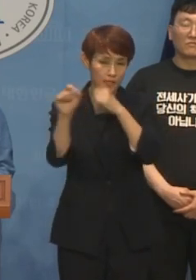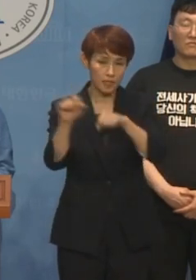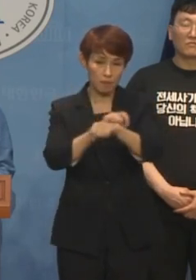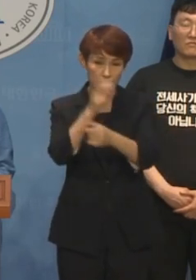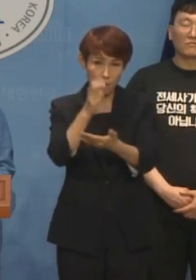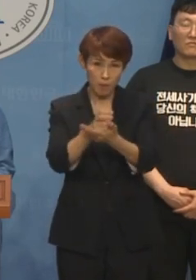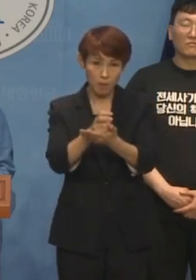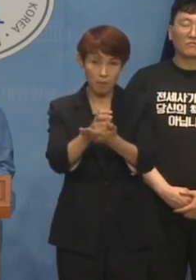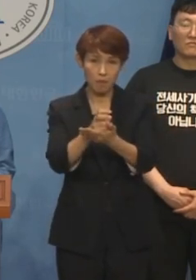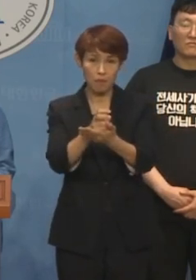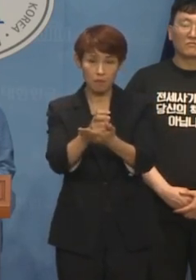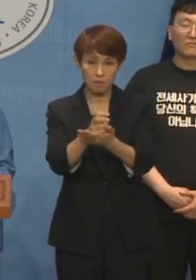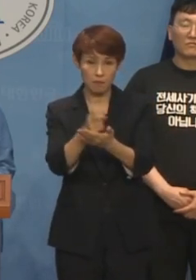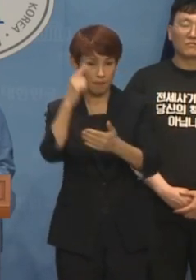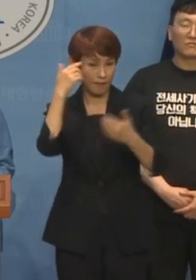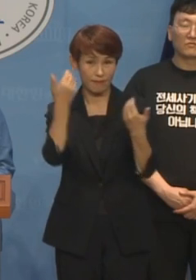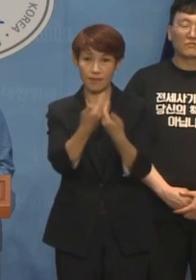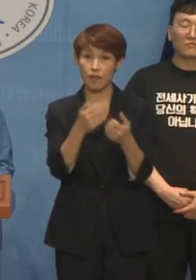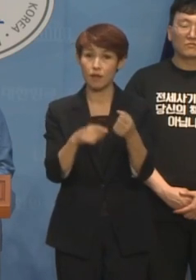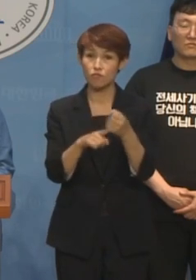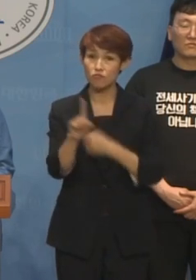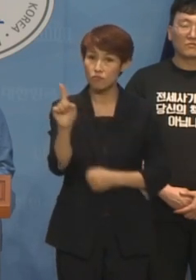것은 결국은